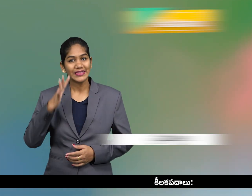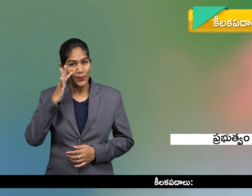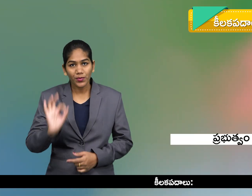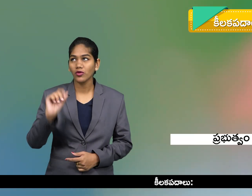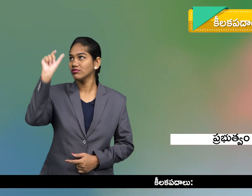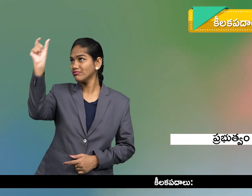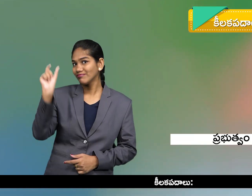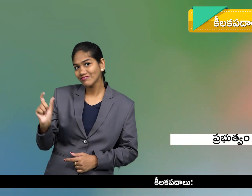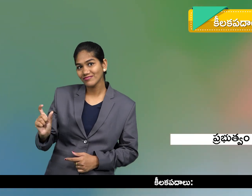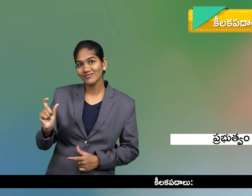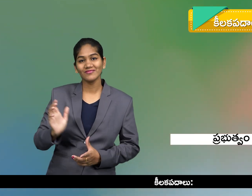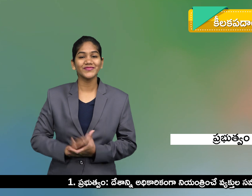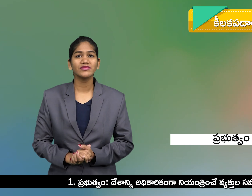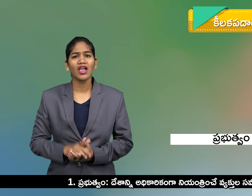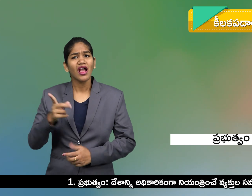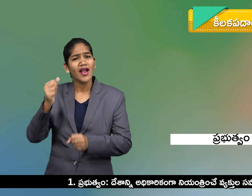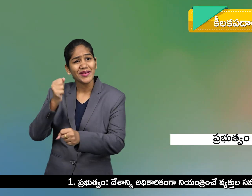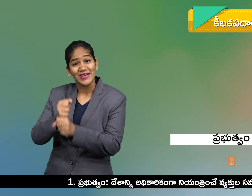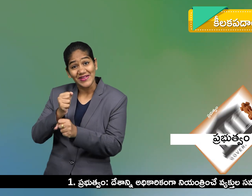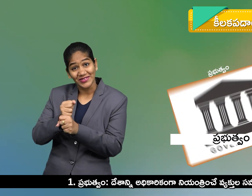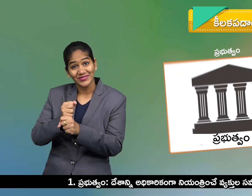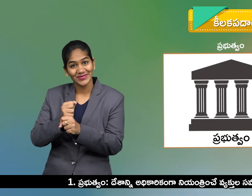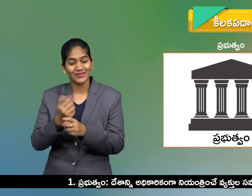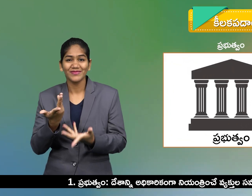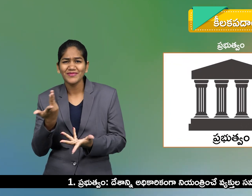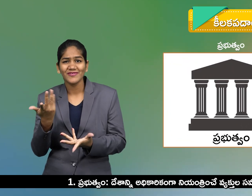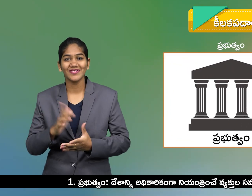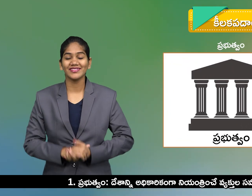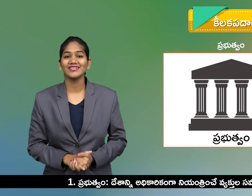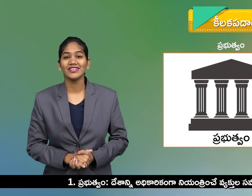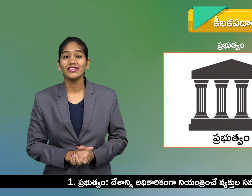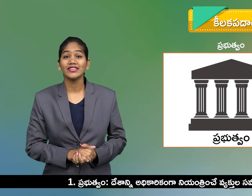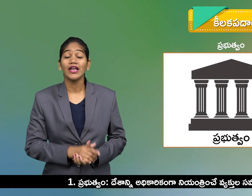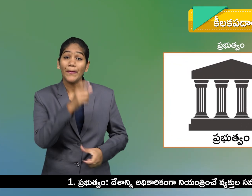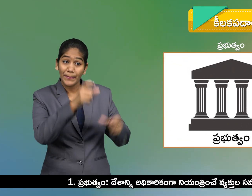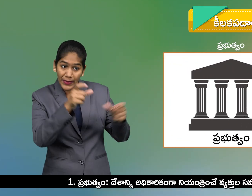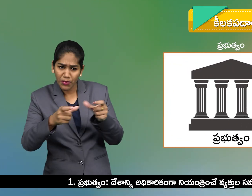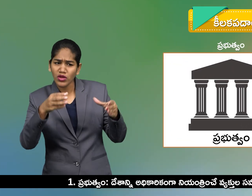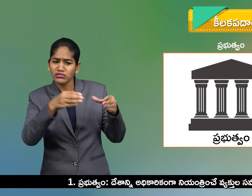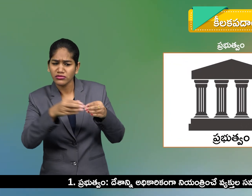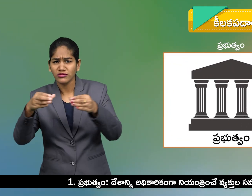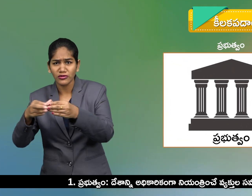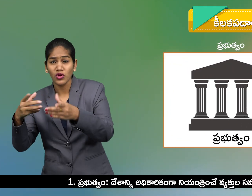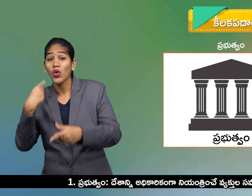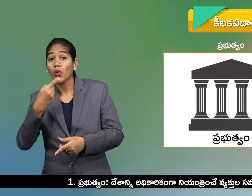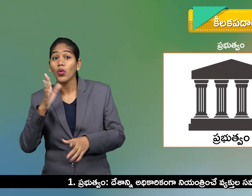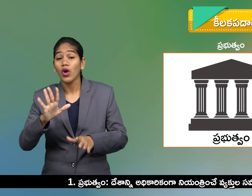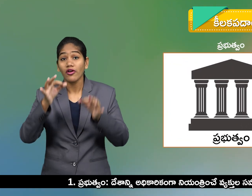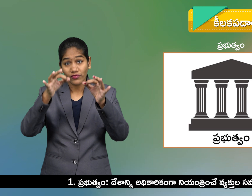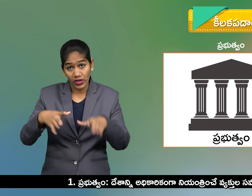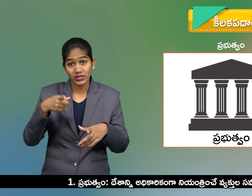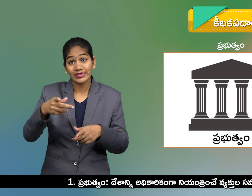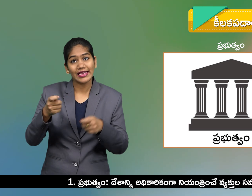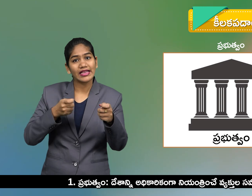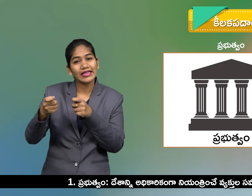కీలక పదాలు. 1. ప్రభుత్వం దేశాన్ని అధికారికంగా నియంత్రించే వ్యక్తుల